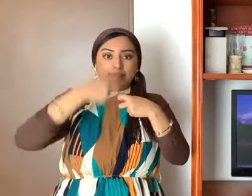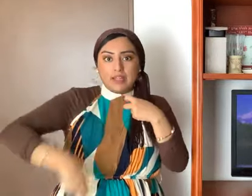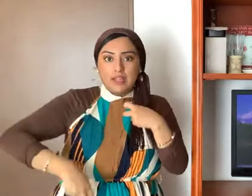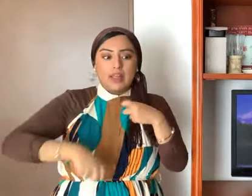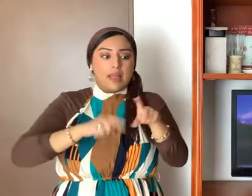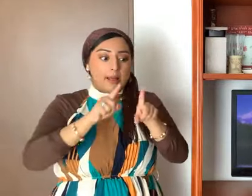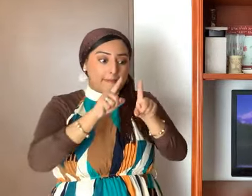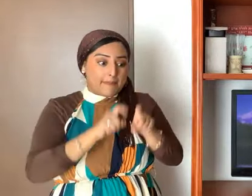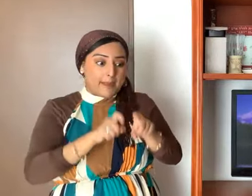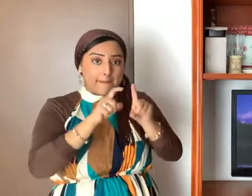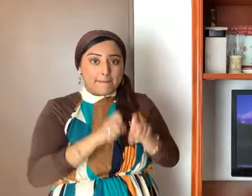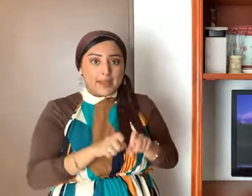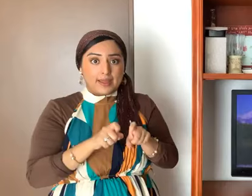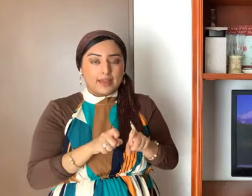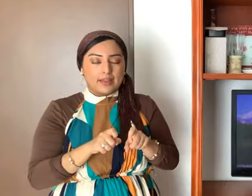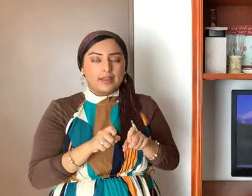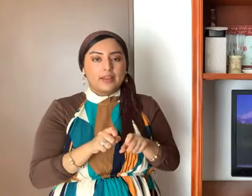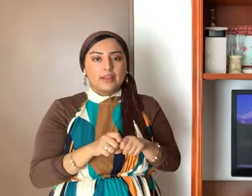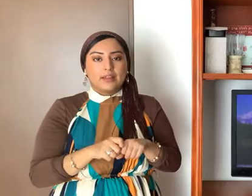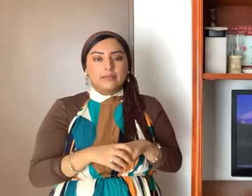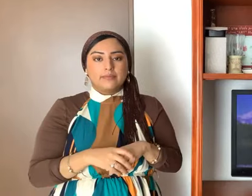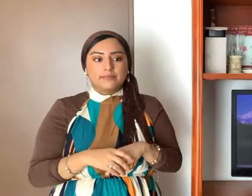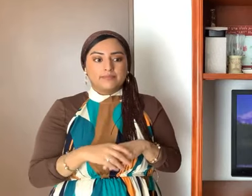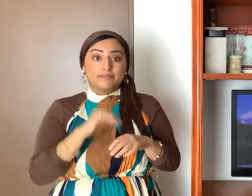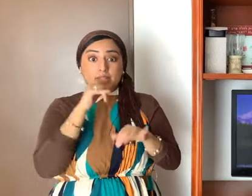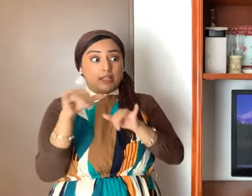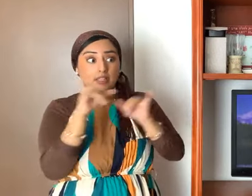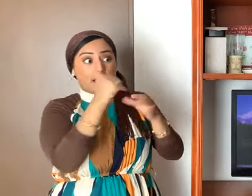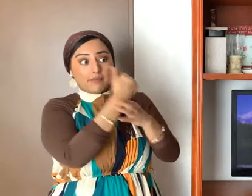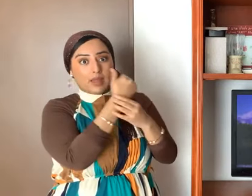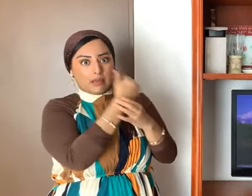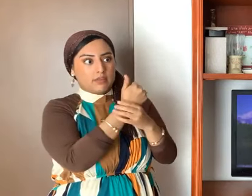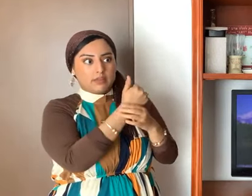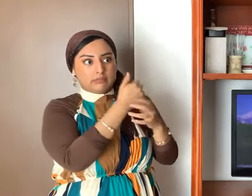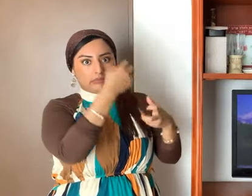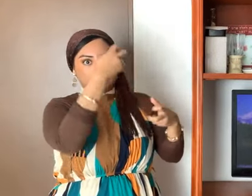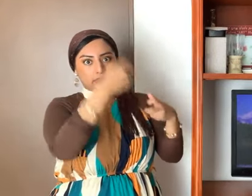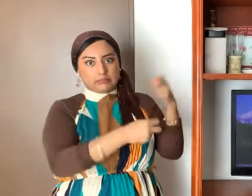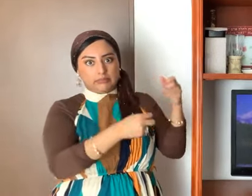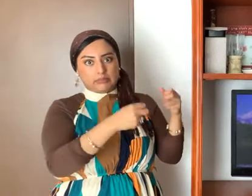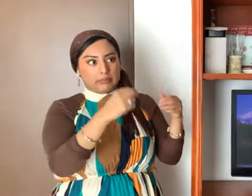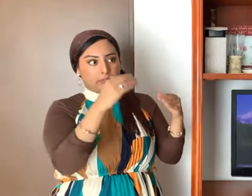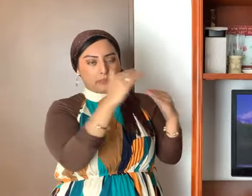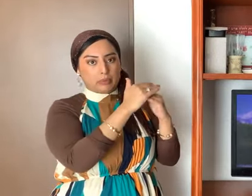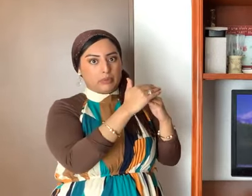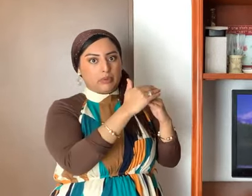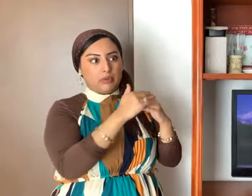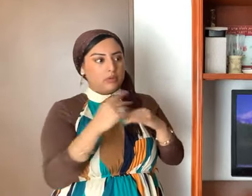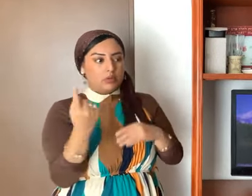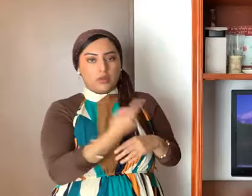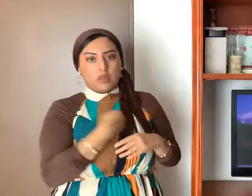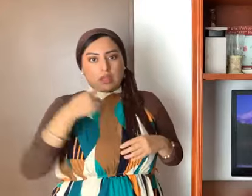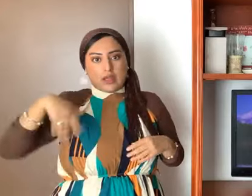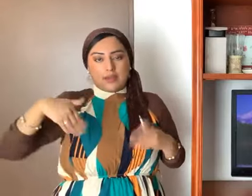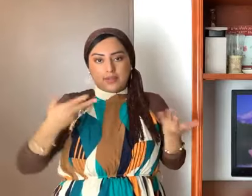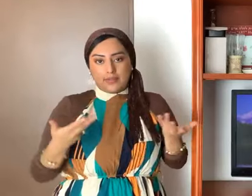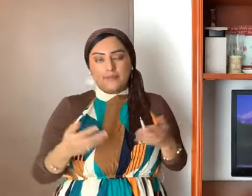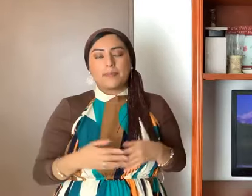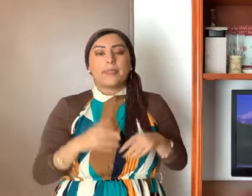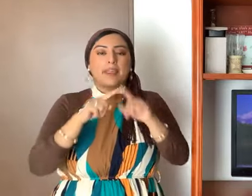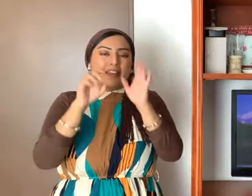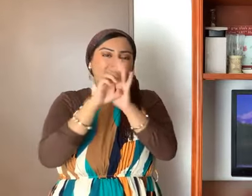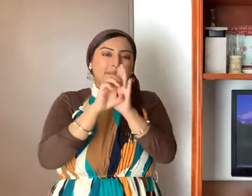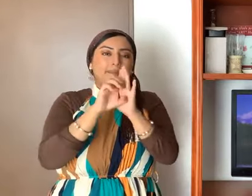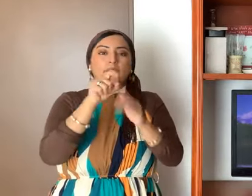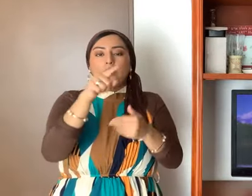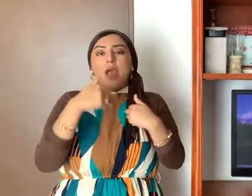prueba, bueno, ni siquiera como las que pasó a Abraham, porque él solamente pasó ese tipo de pruebas. Nadie de nosotros ha llegado a eso, pero vamos a suponer